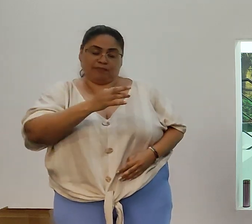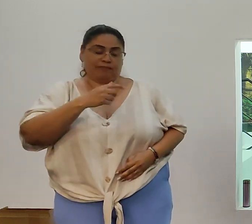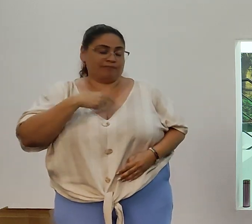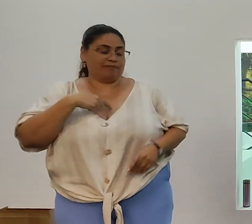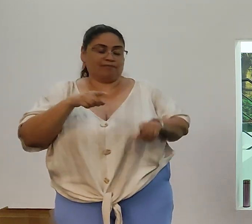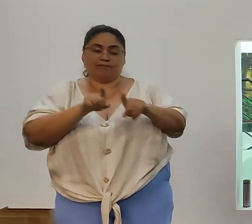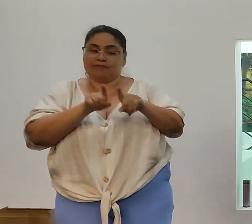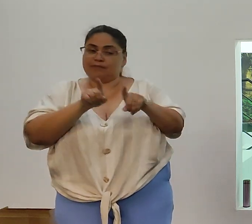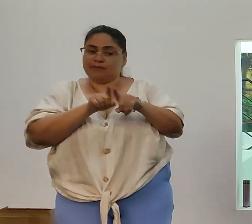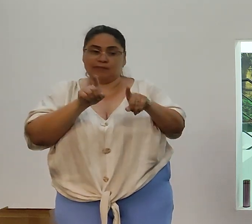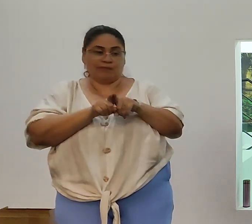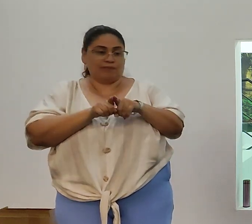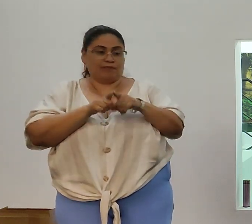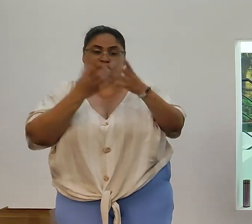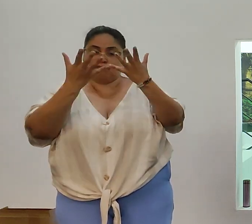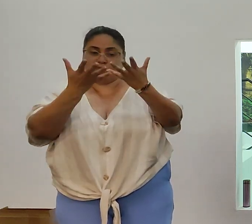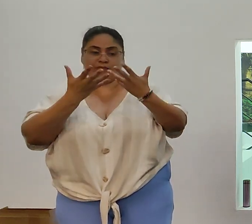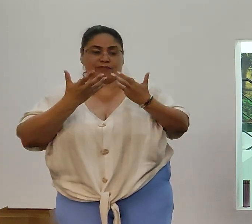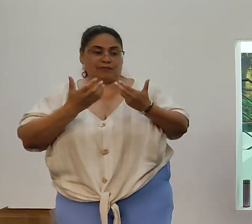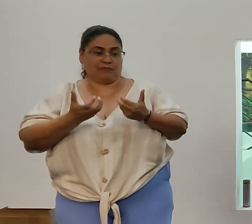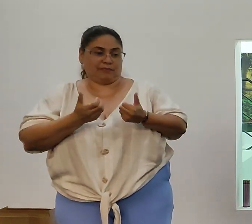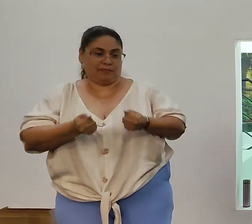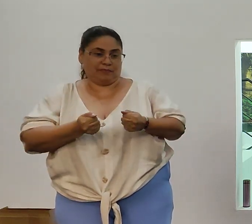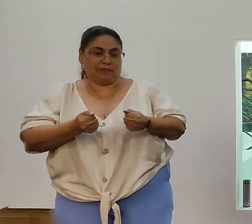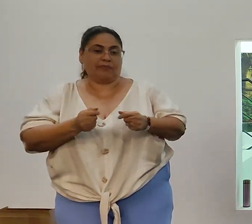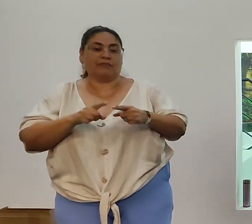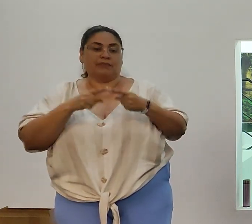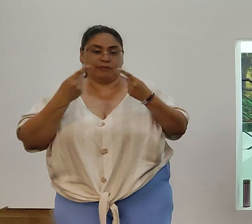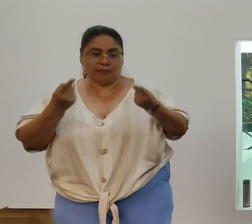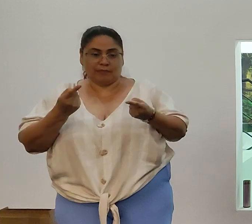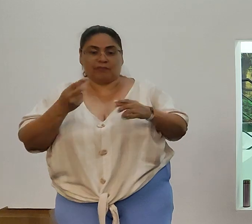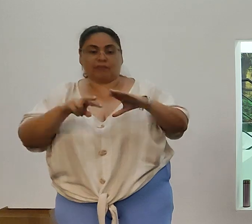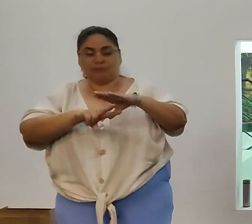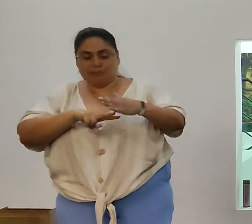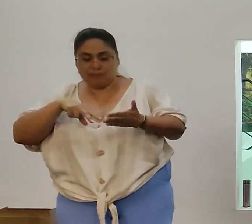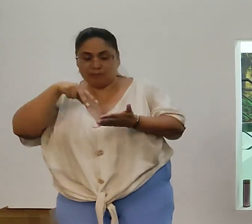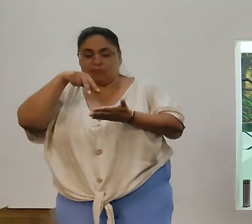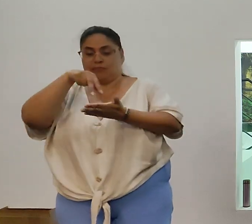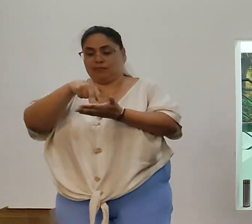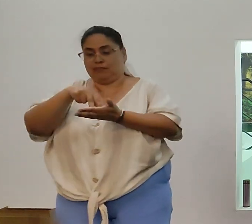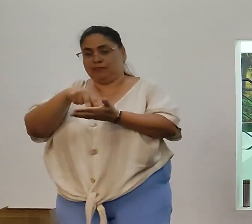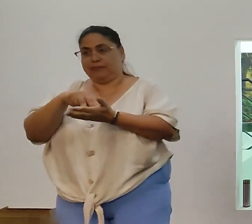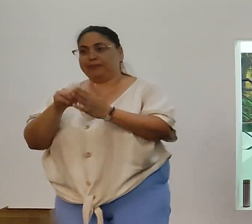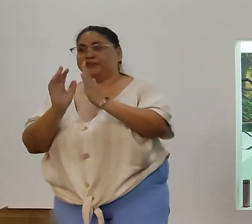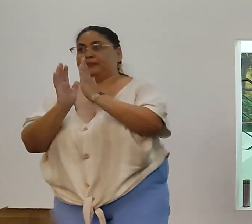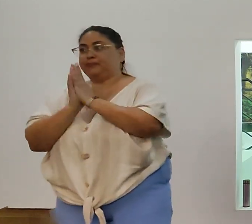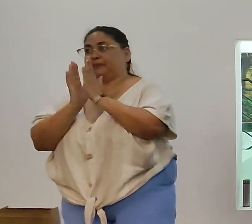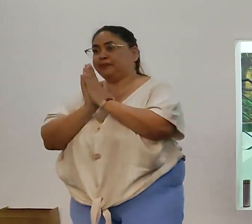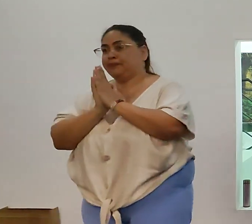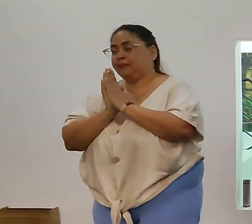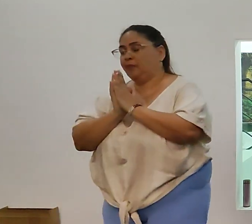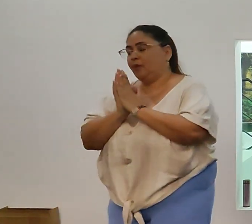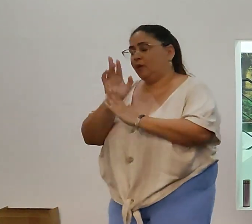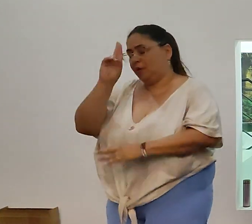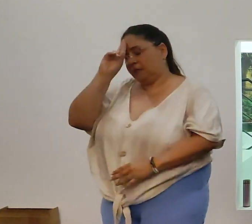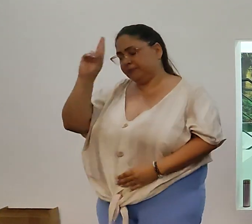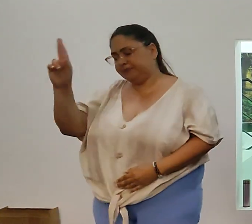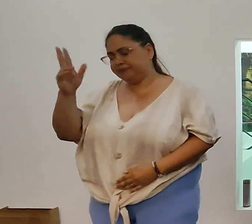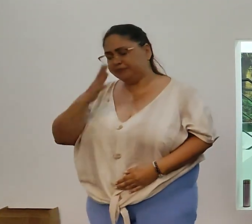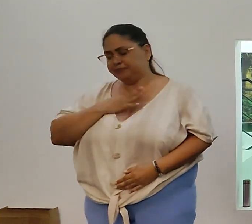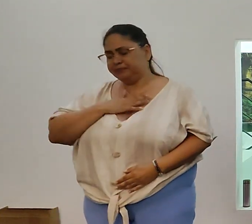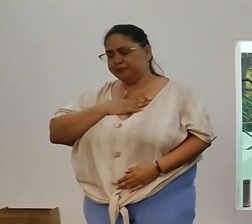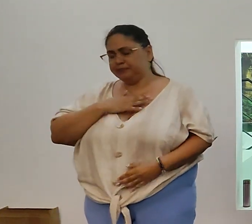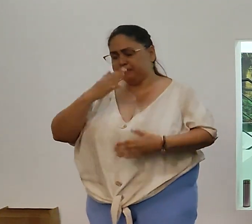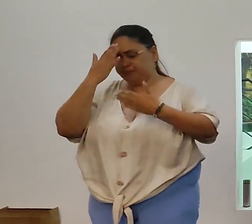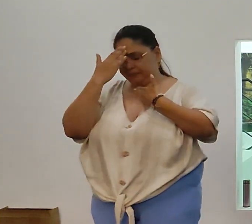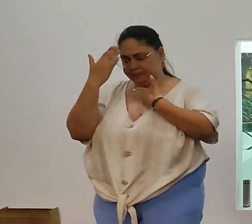tampouco deixarão convencer, ainda que suscite alguém dentre os mortos. Vamos orar? Senhor, muito obrigado,